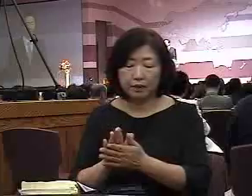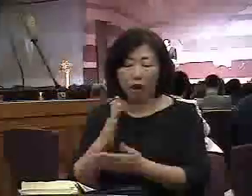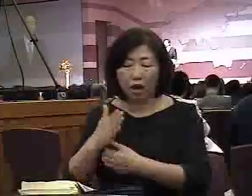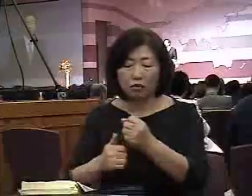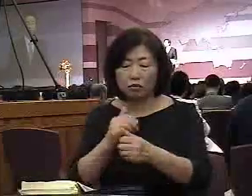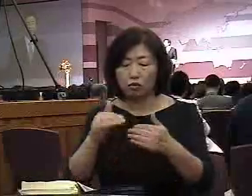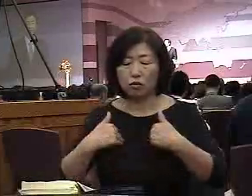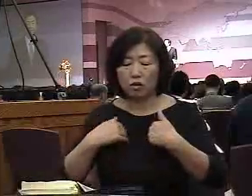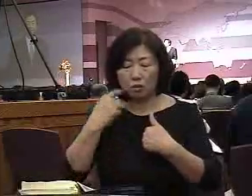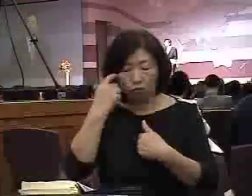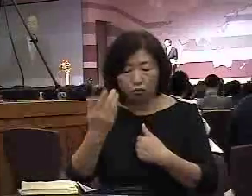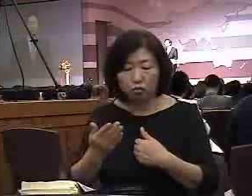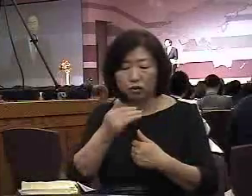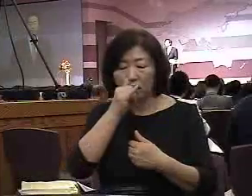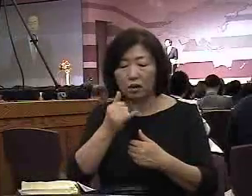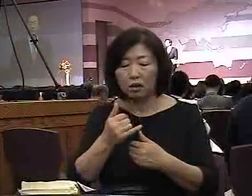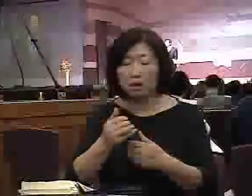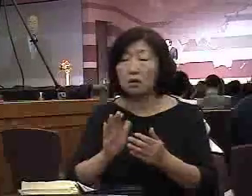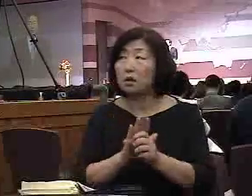계십니다. 사랑하는 아들아,